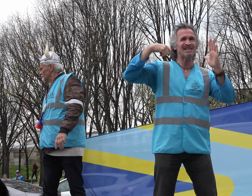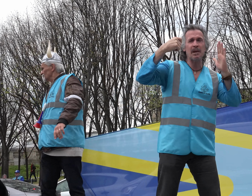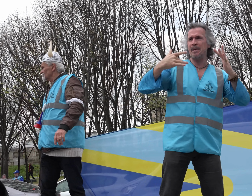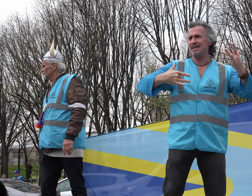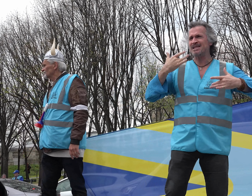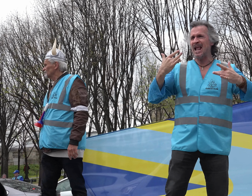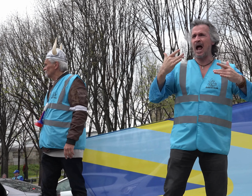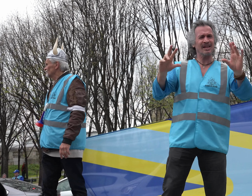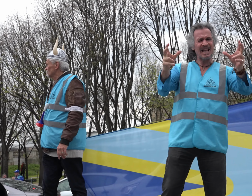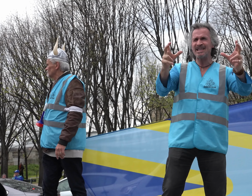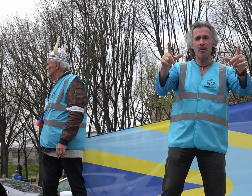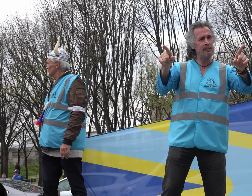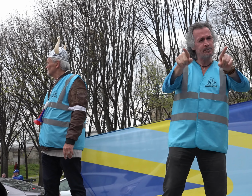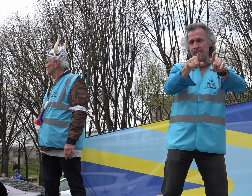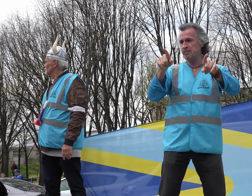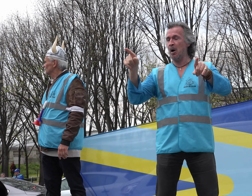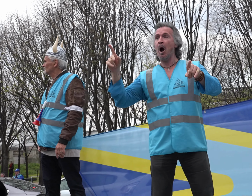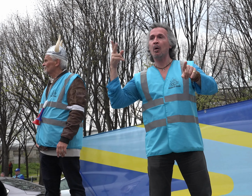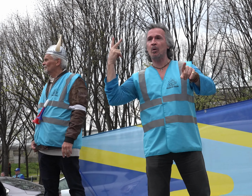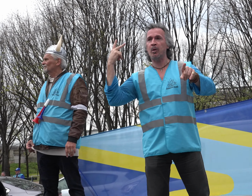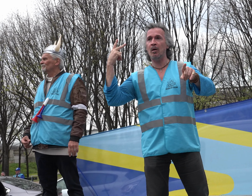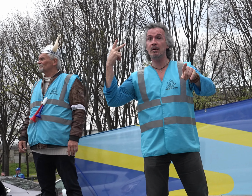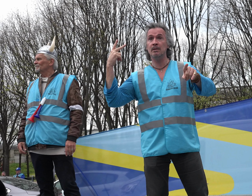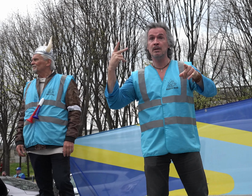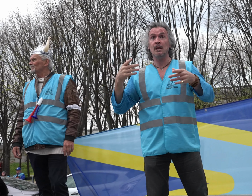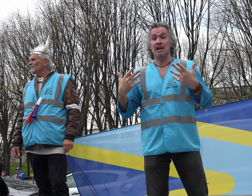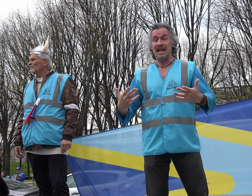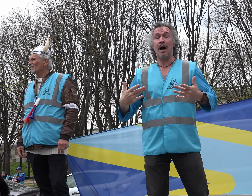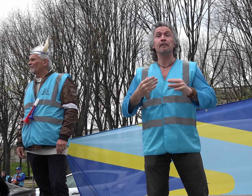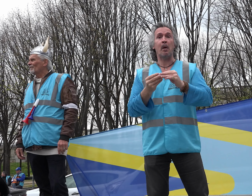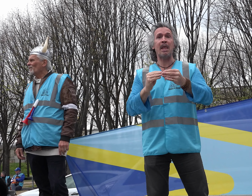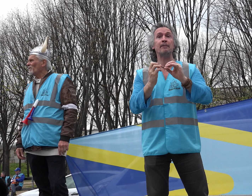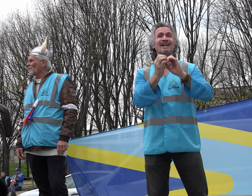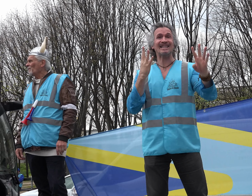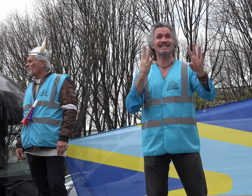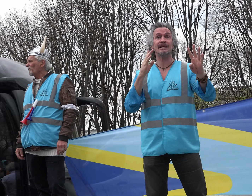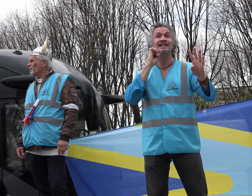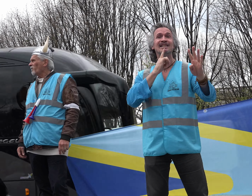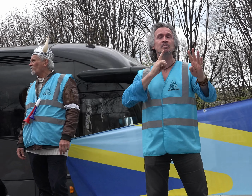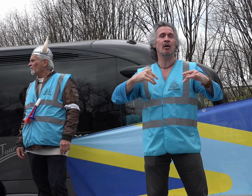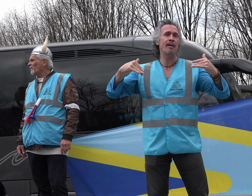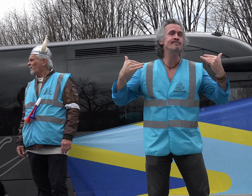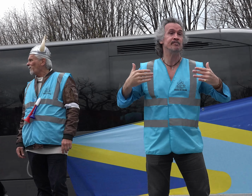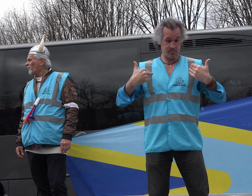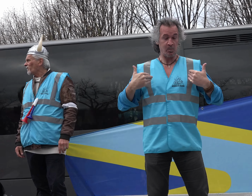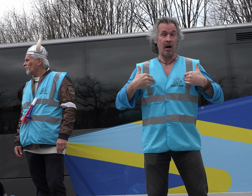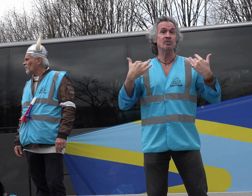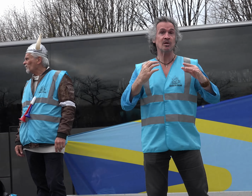existe. On peut être des ponts dans le cinéma, dans le théâtre, comme pour les entendants. Le problème,'est que dans les